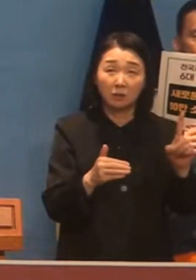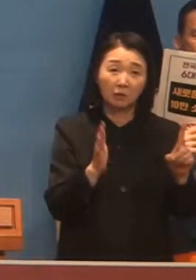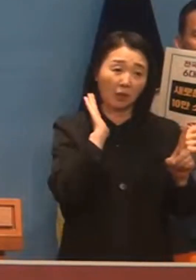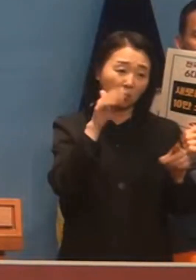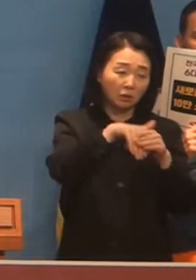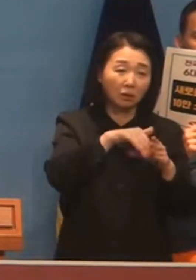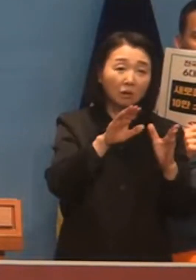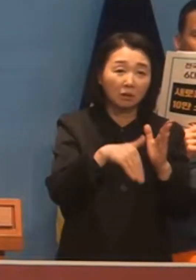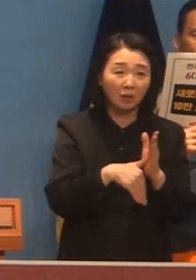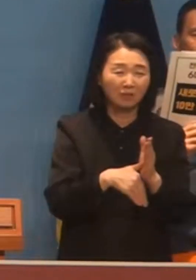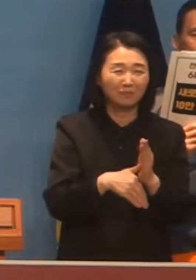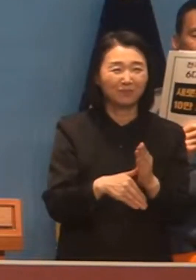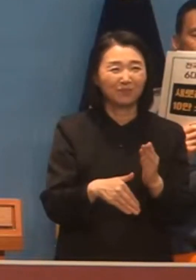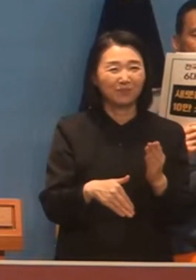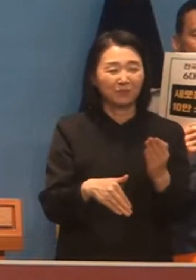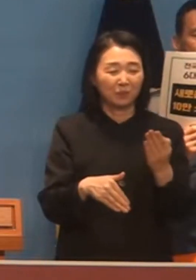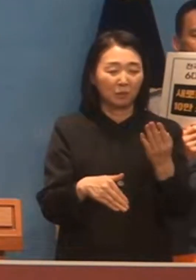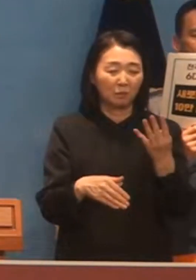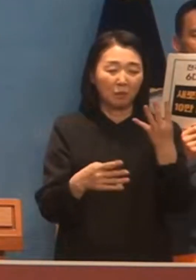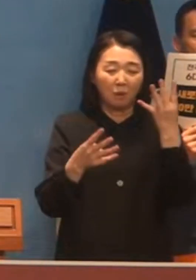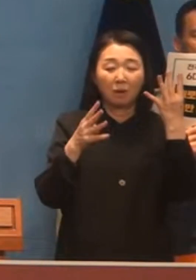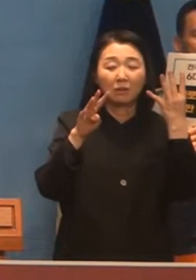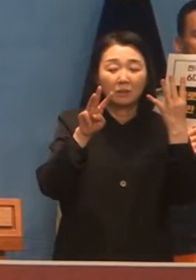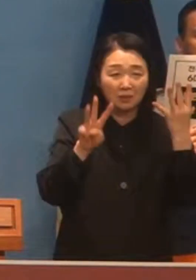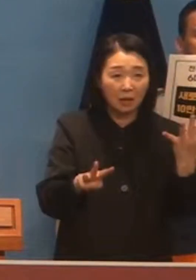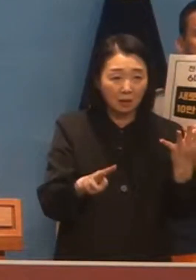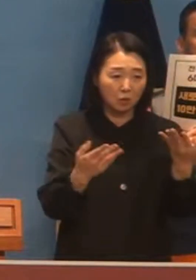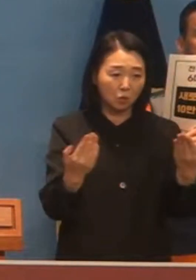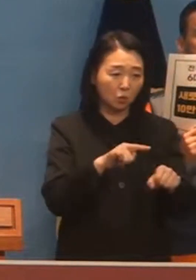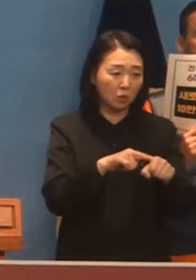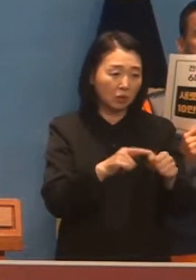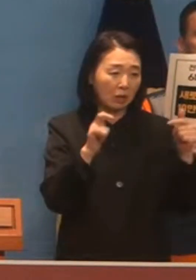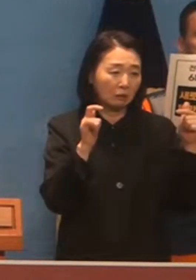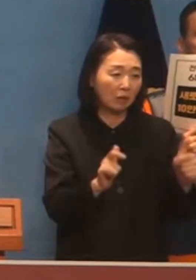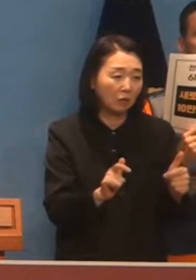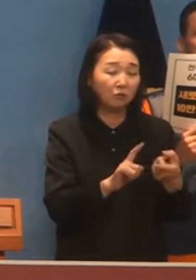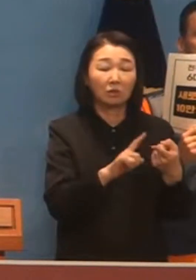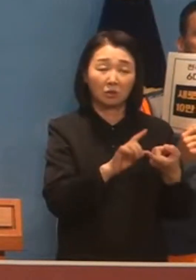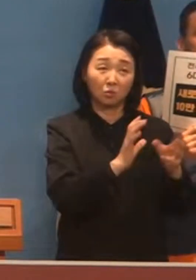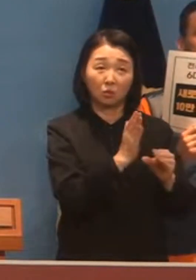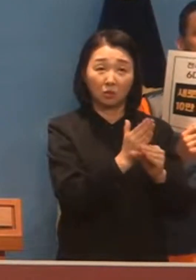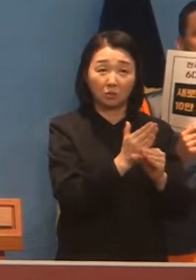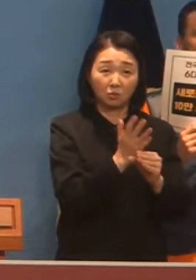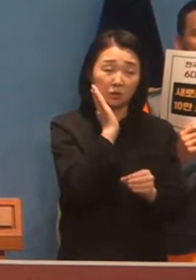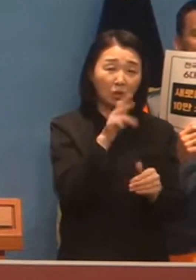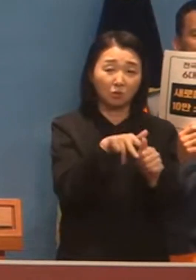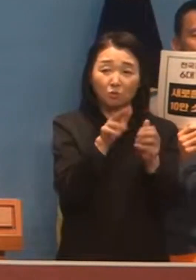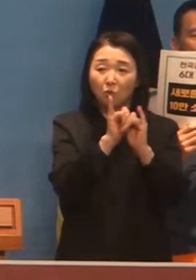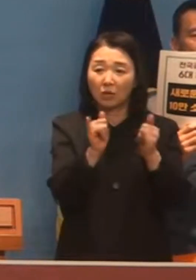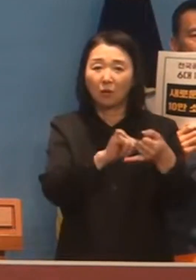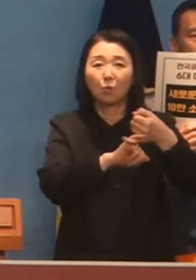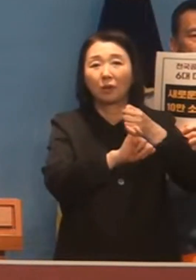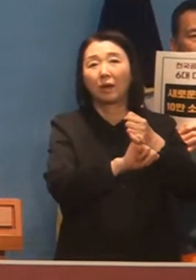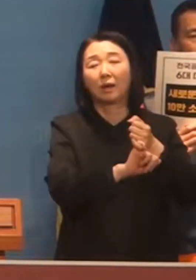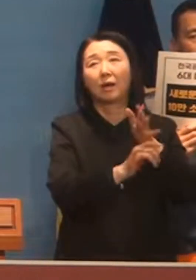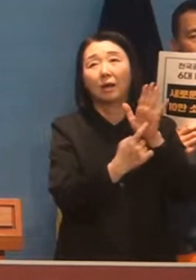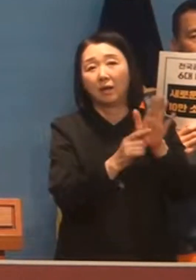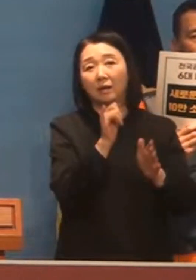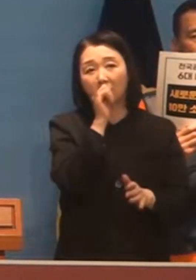대선에서는 주 4일제 근무를 향한 노동시간 단축에 대한 논의가 진행되고 있으며 대선 주자들의 공약도 나오고